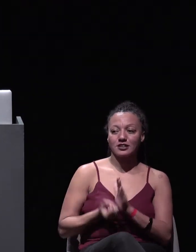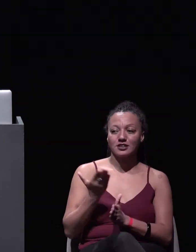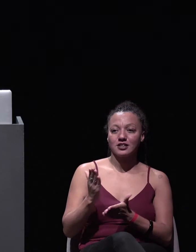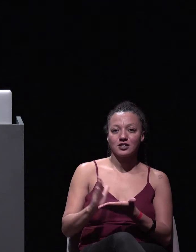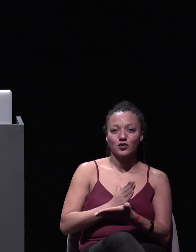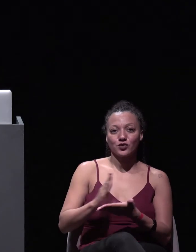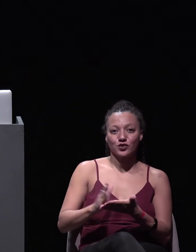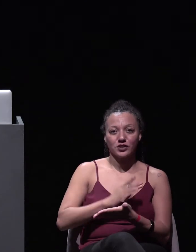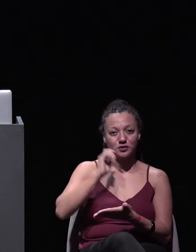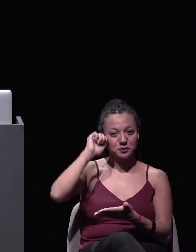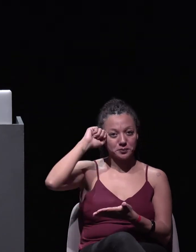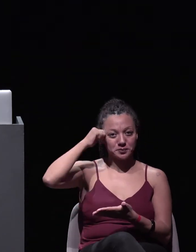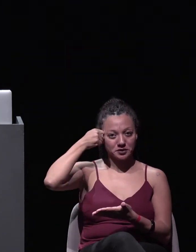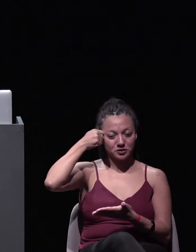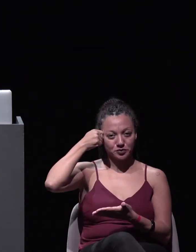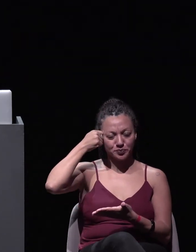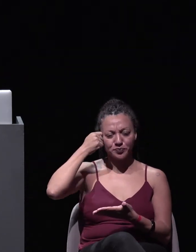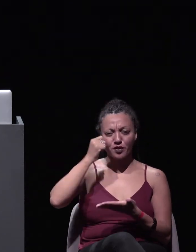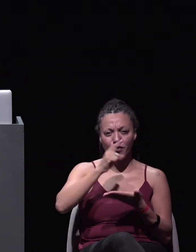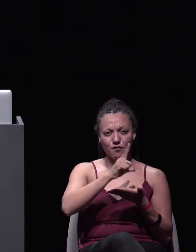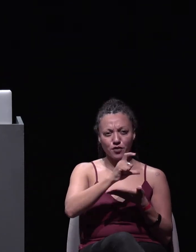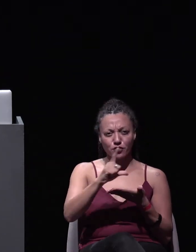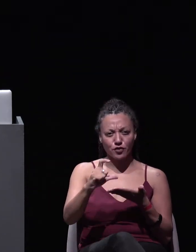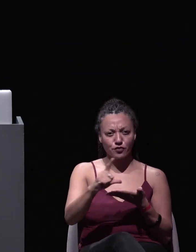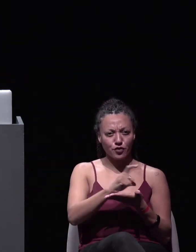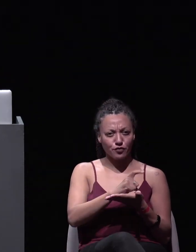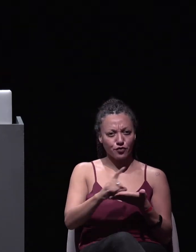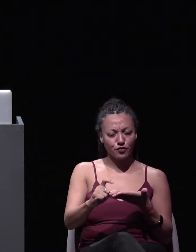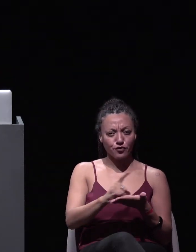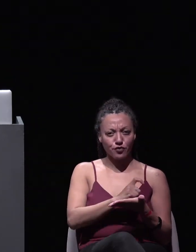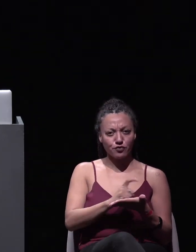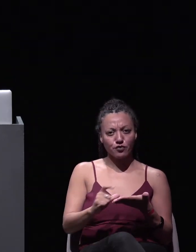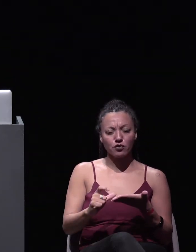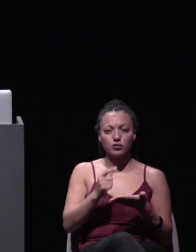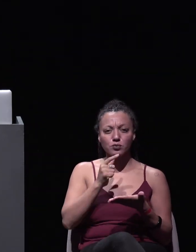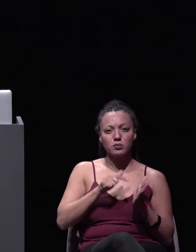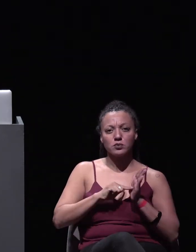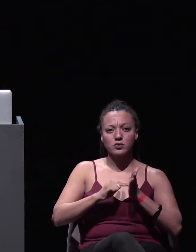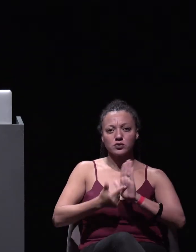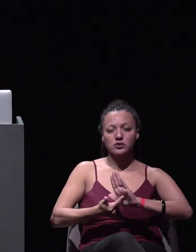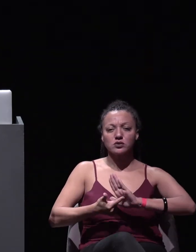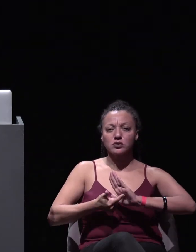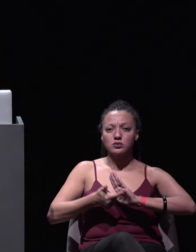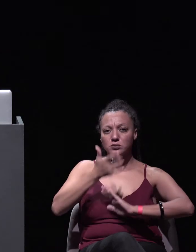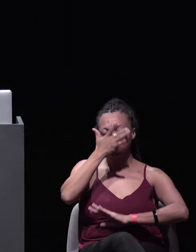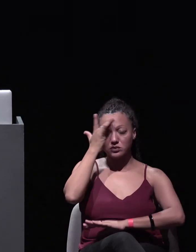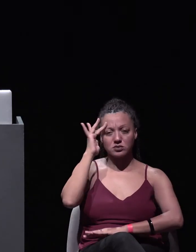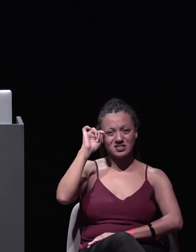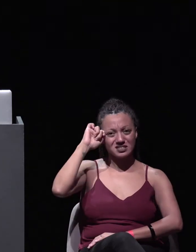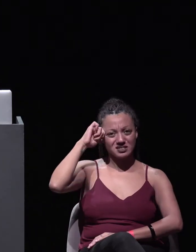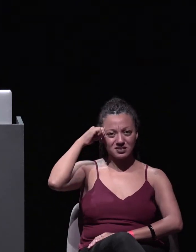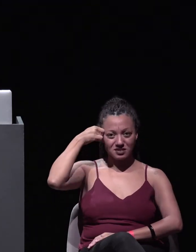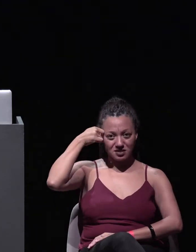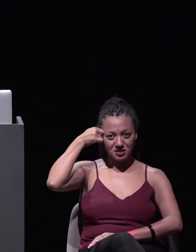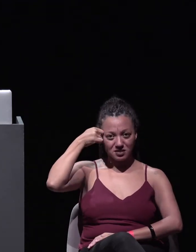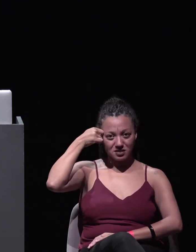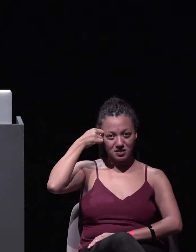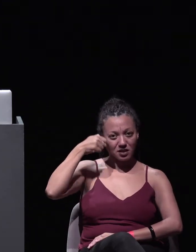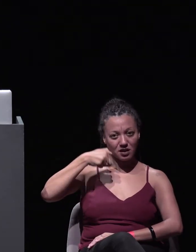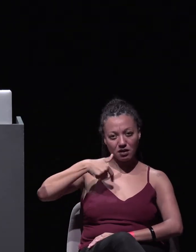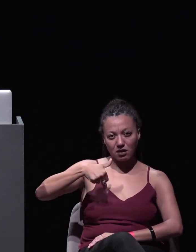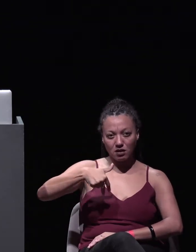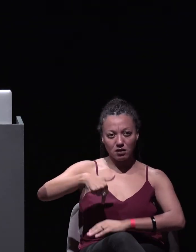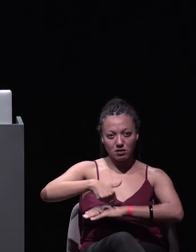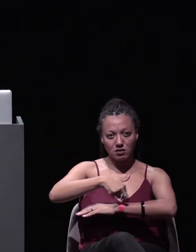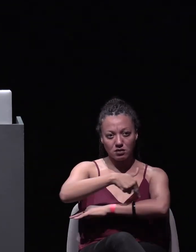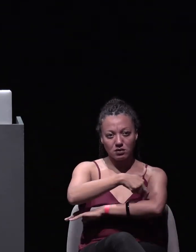Preto, com fotos, em sua maioria, mostrando modelos negros e amantes seus